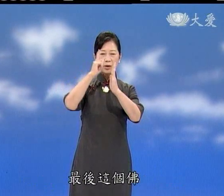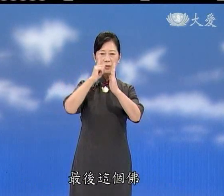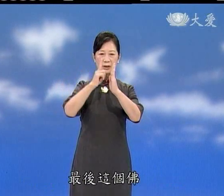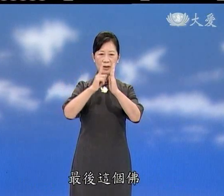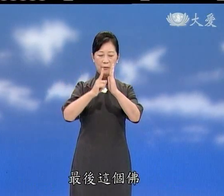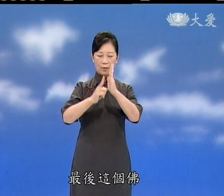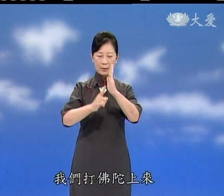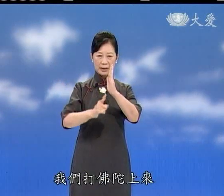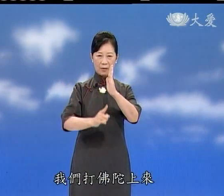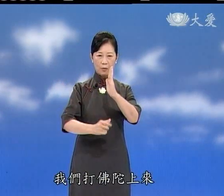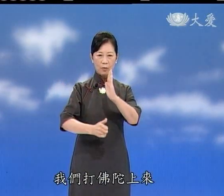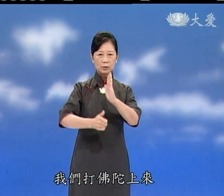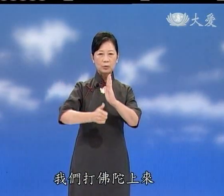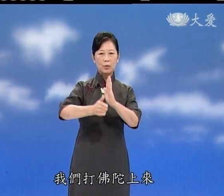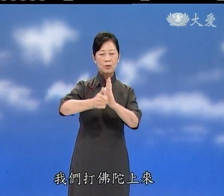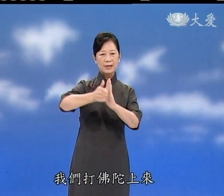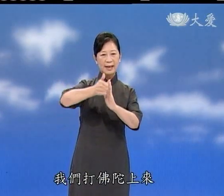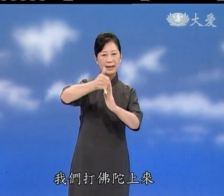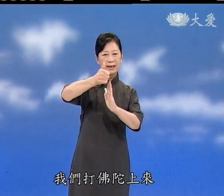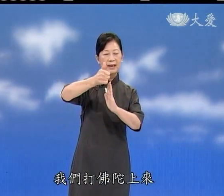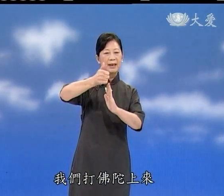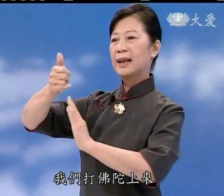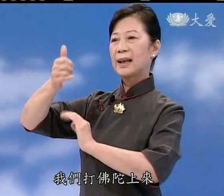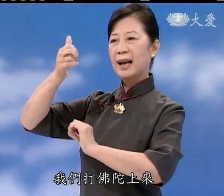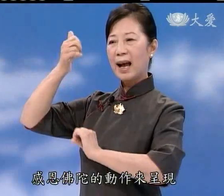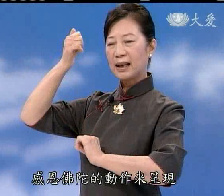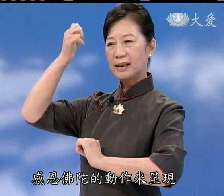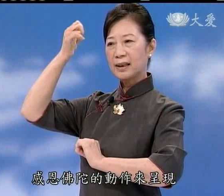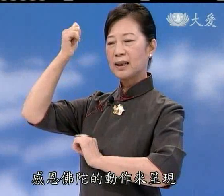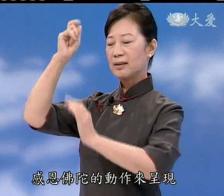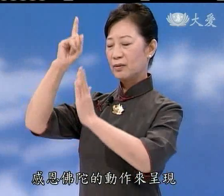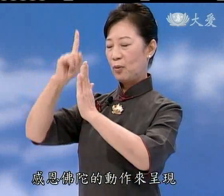后这个佛我们打佛陀上来，感恩